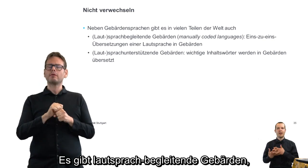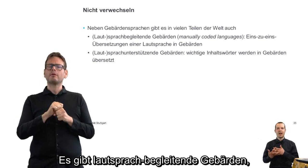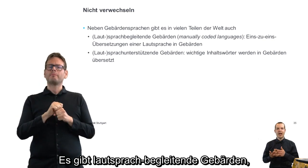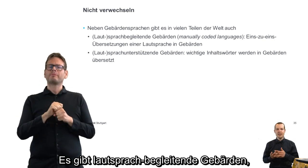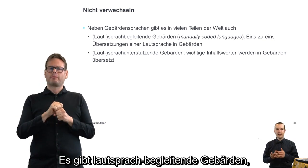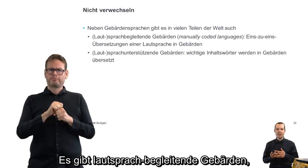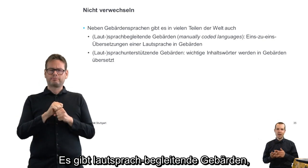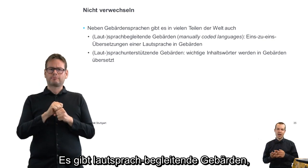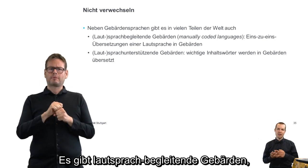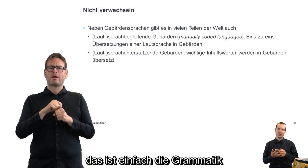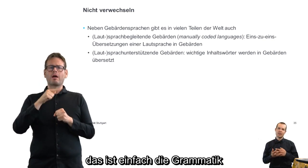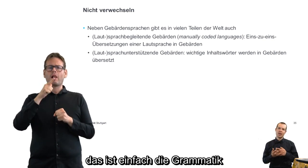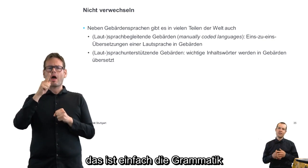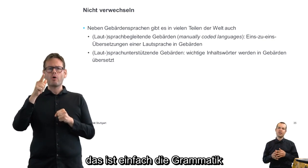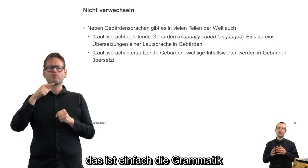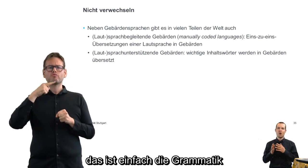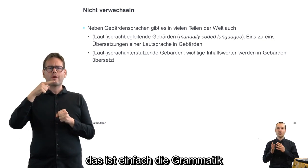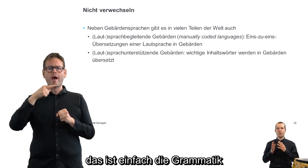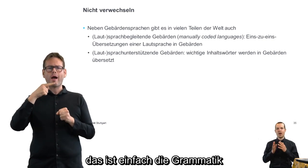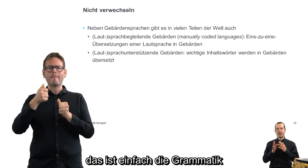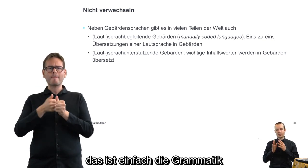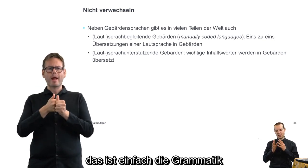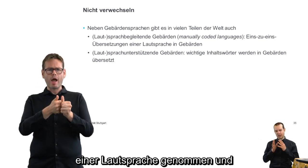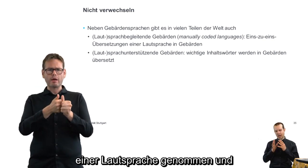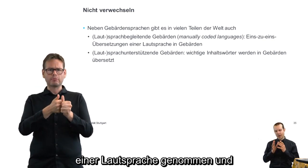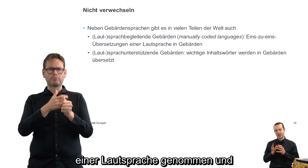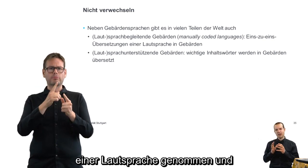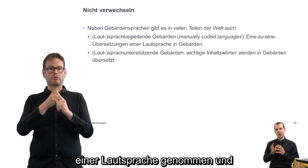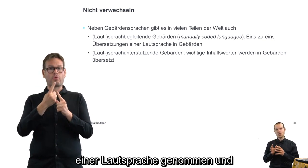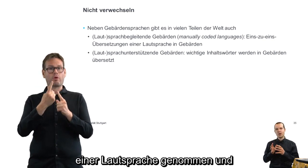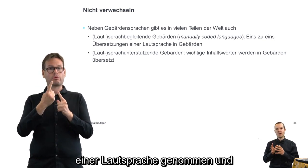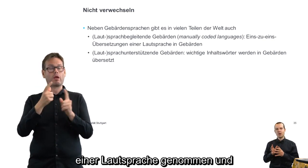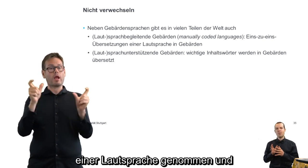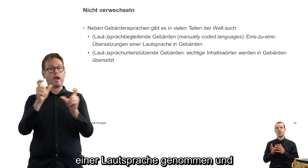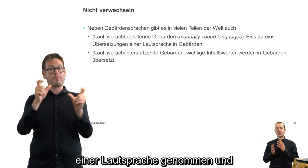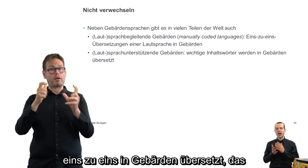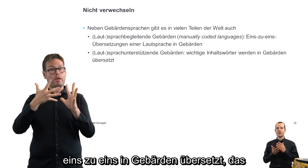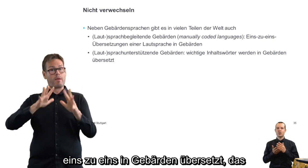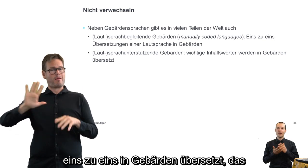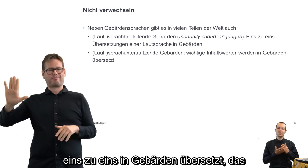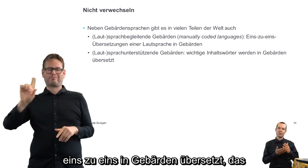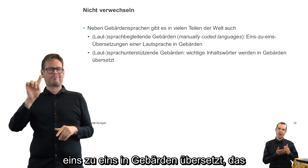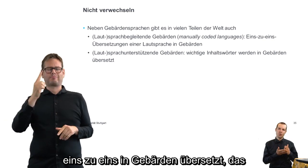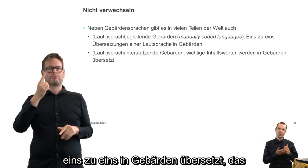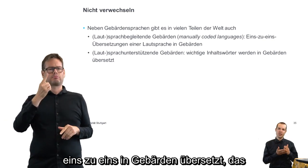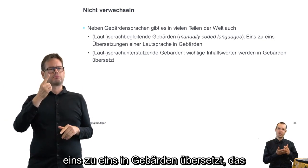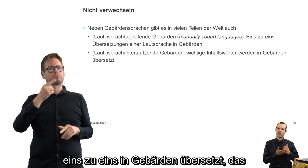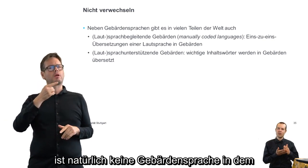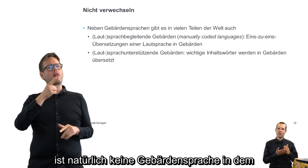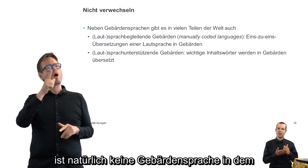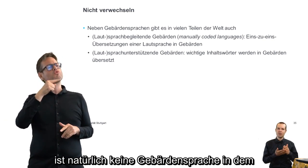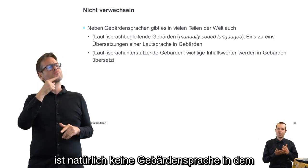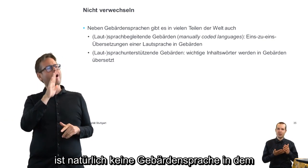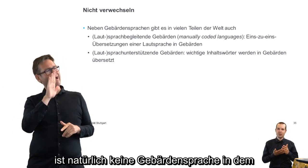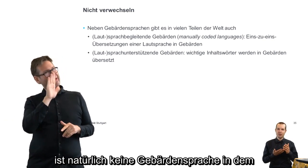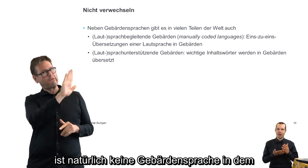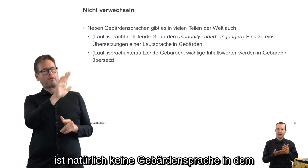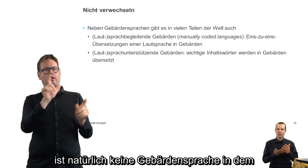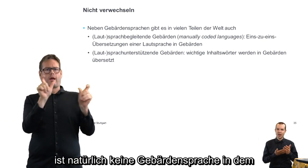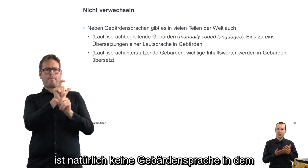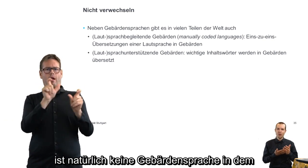Lautsprach begleitende Gebärden. Das ist einfach die Lautsprache, die Grammatik an der Lautsprache genommen und eins zu eins in Gebärden übersetzt. Das ist natürlich